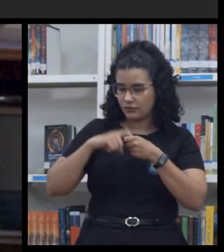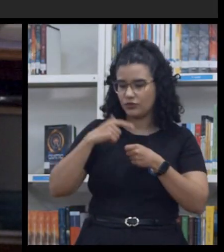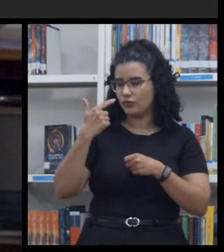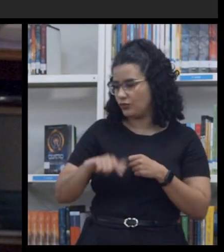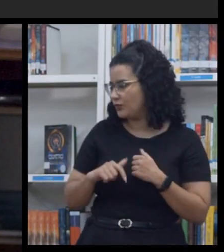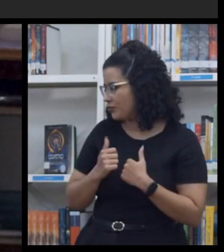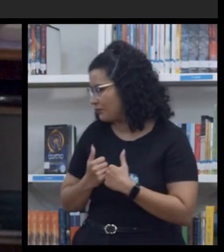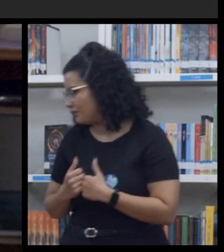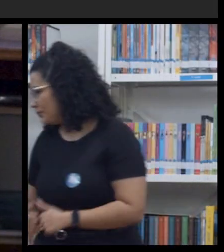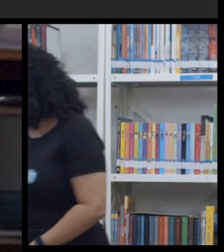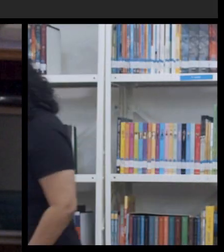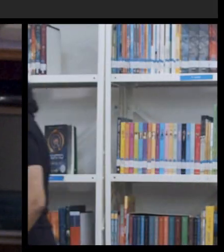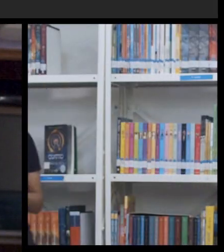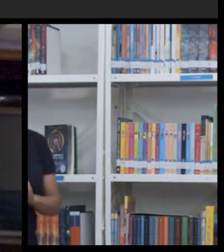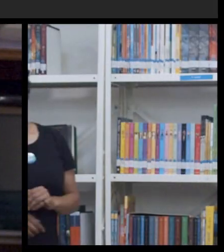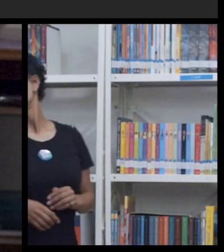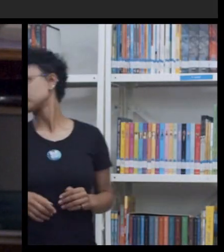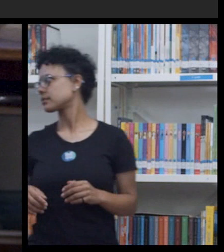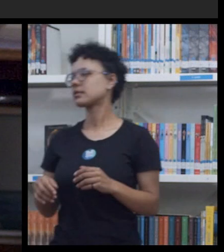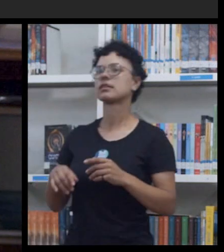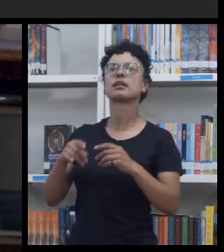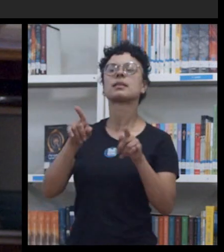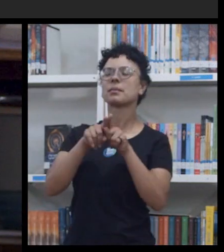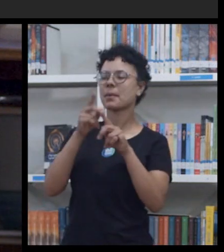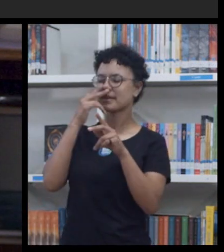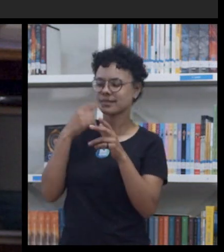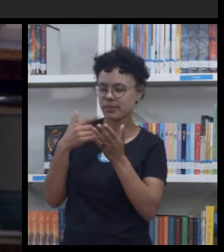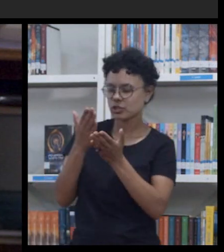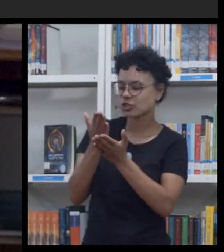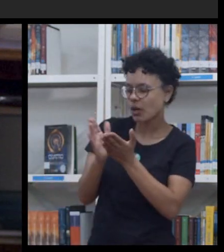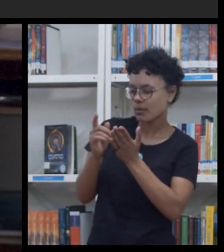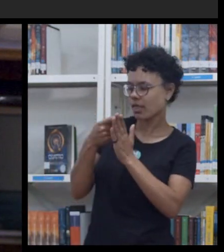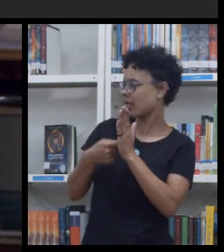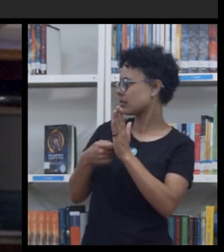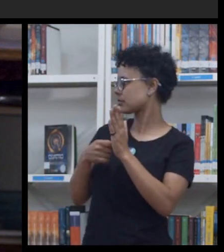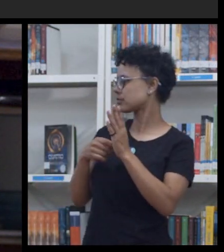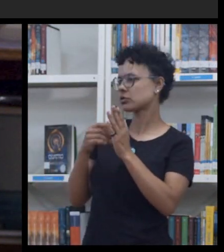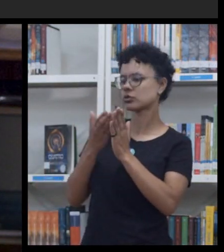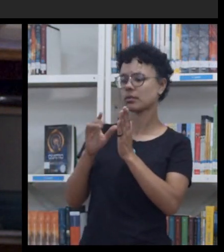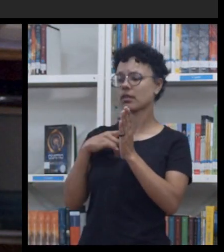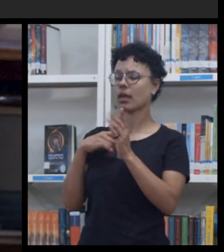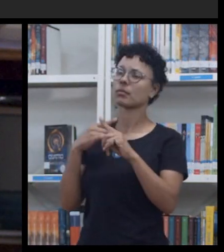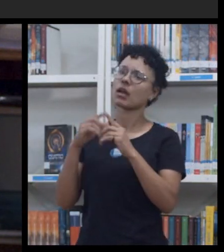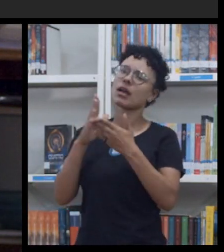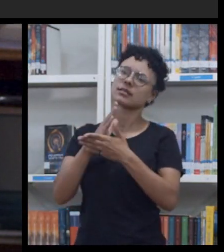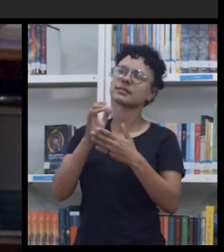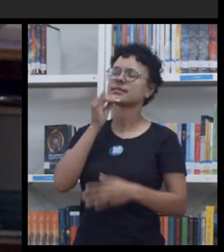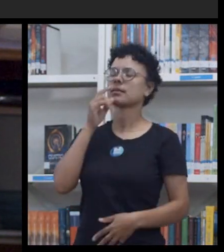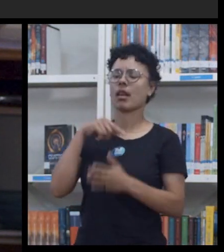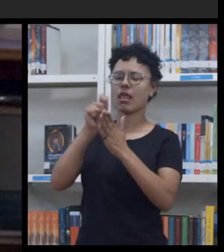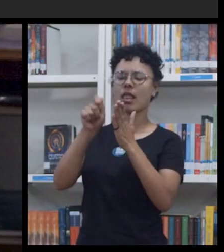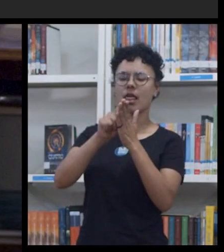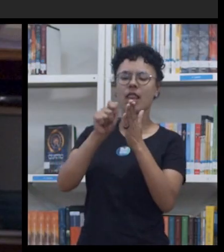as falhas, perceber aquelas gorduras de texto, que tem gorduras, né? Às vezes a gente